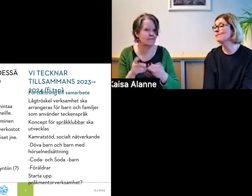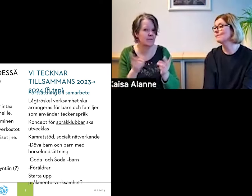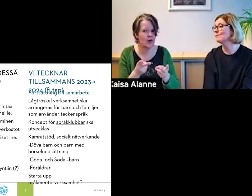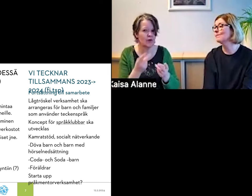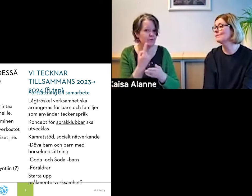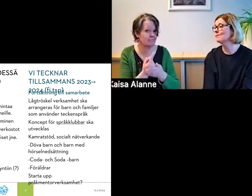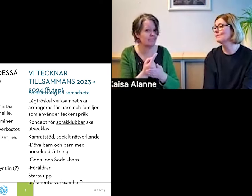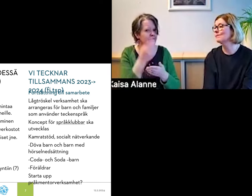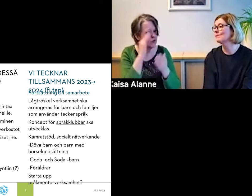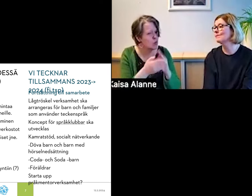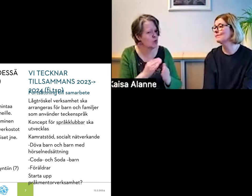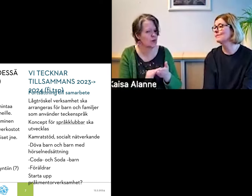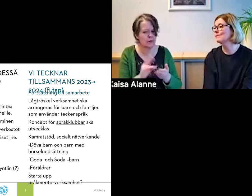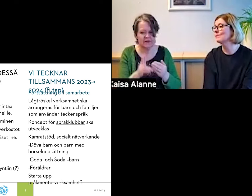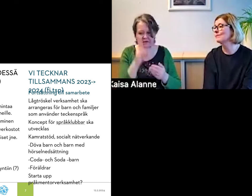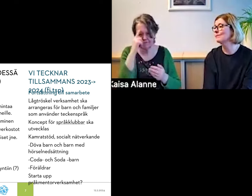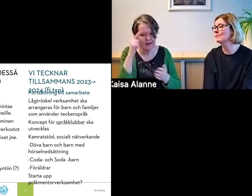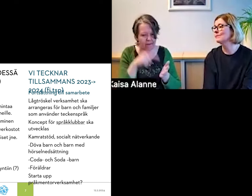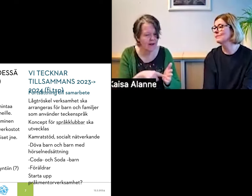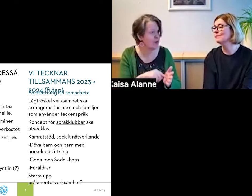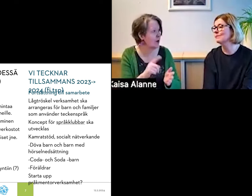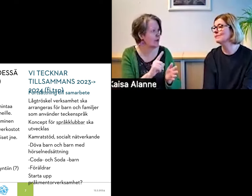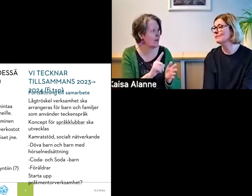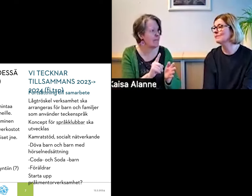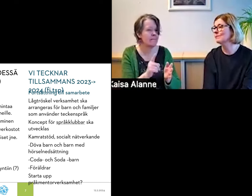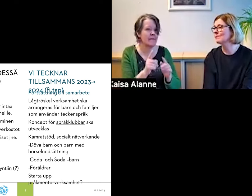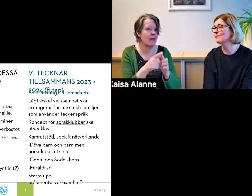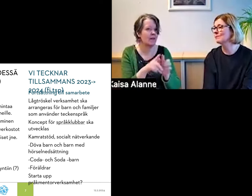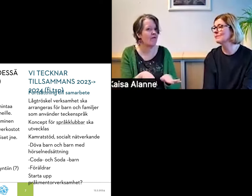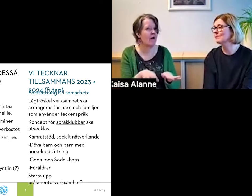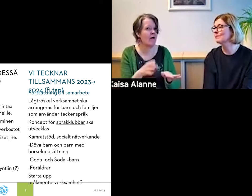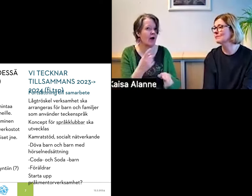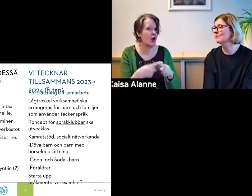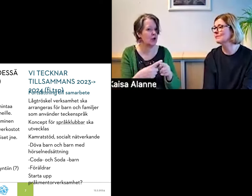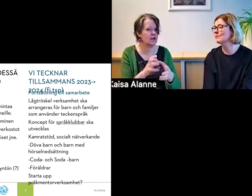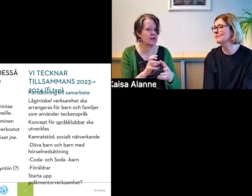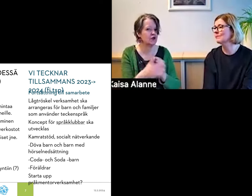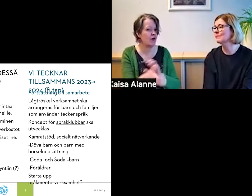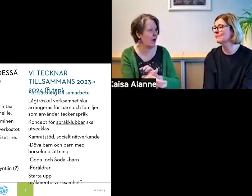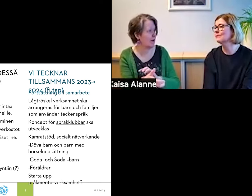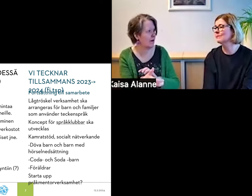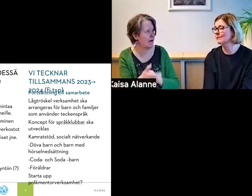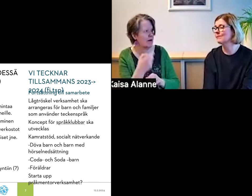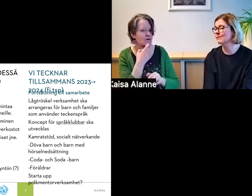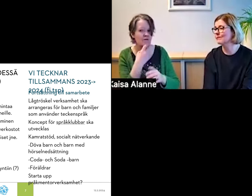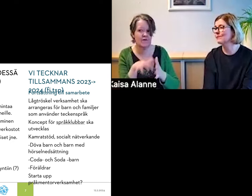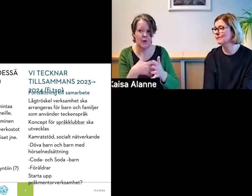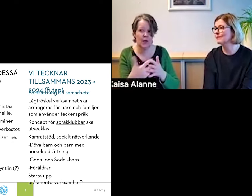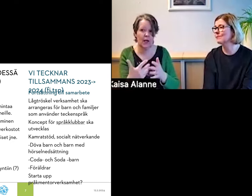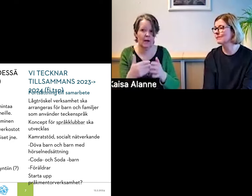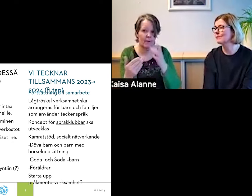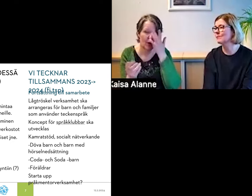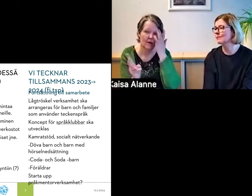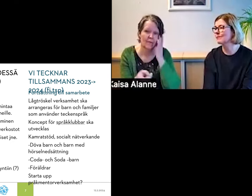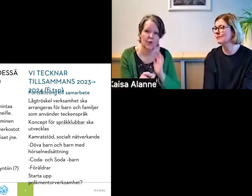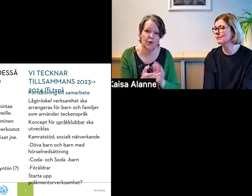eli nämä kielimentorit, tämä ehkä olisi yksi erittäin hyvä tapa, että millä tavalla perhe niin